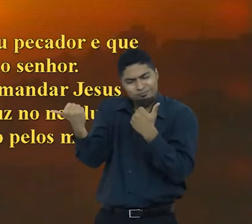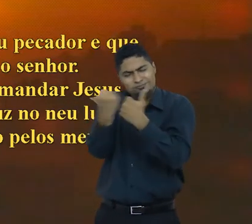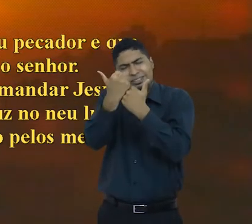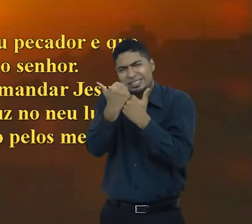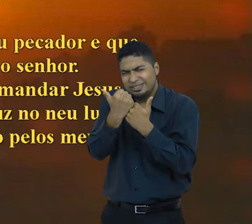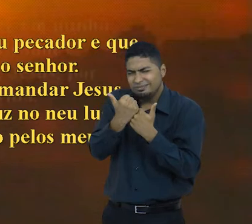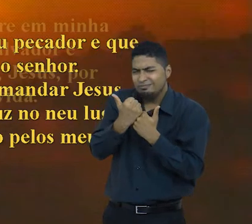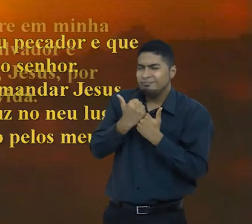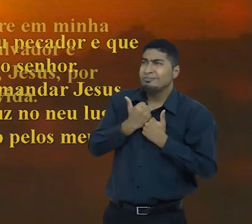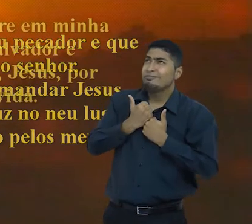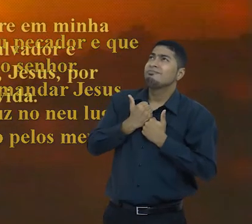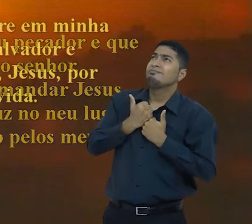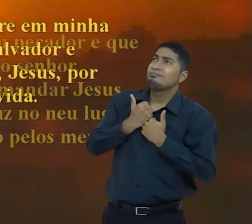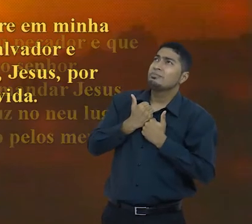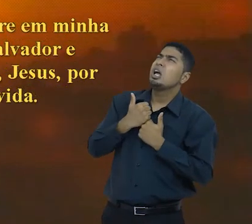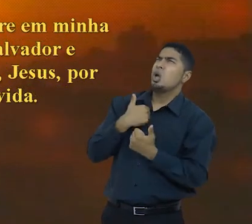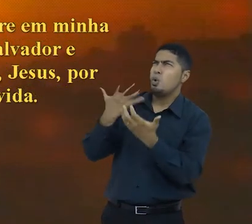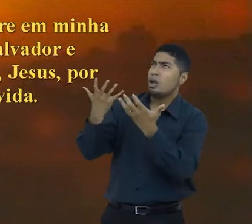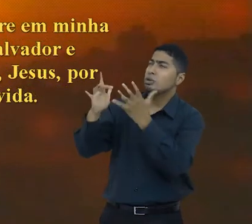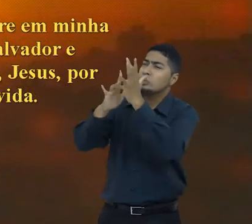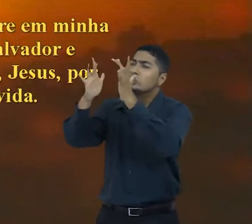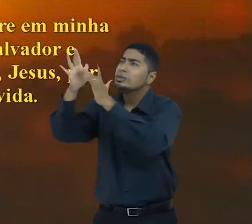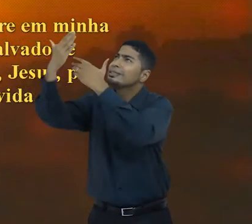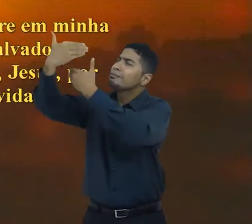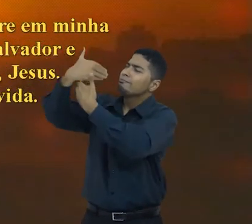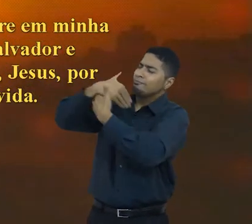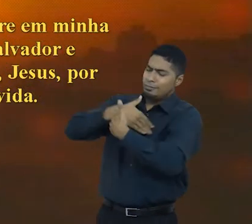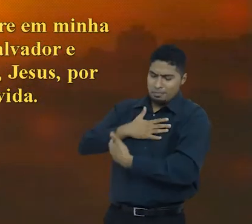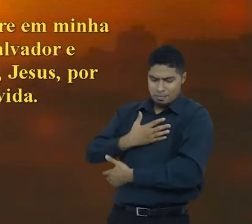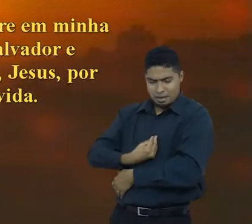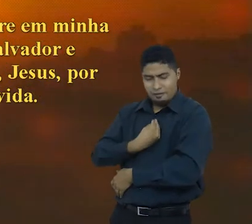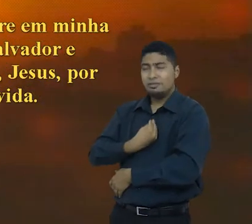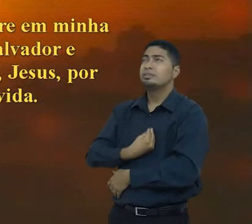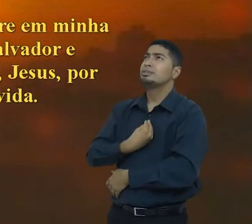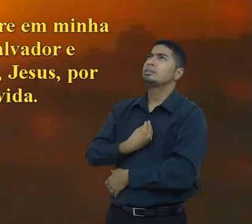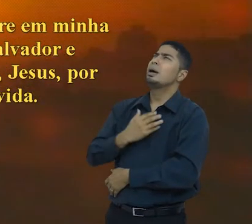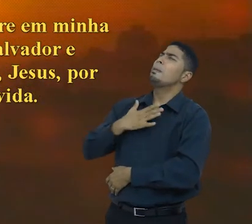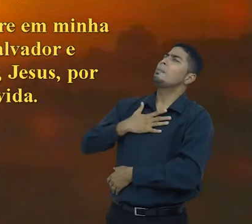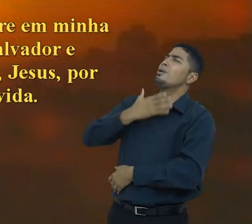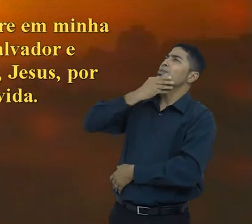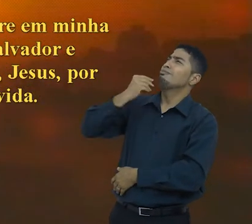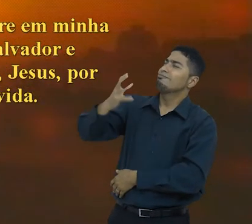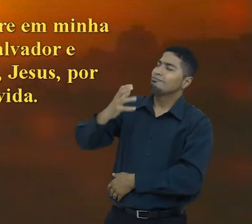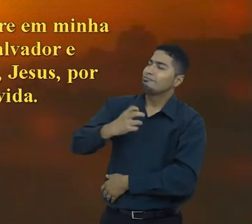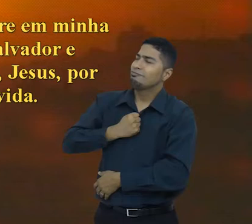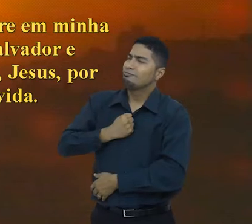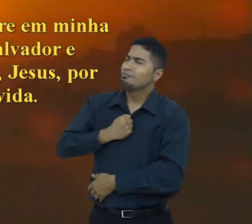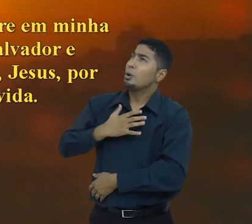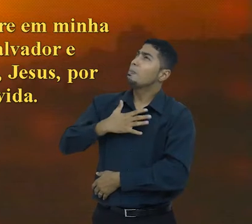meus pecados. Eu quero que Ele entre em minha vida e seja o meu Salvador e Senhor.